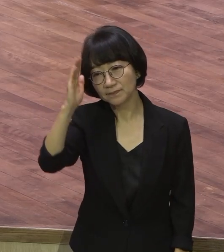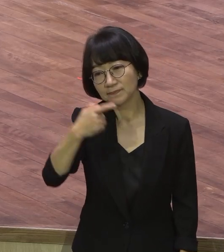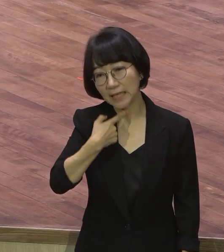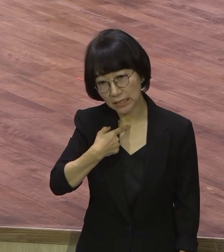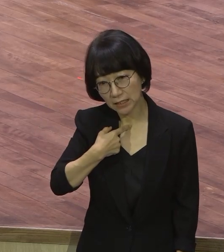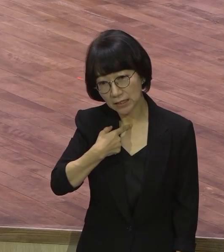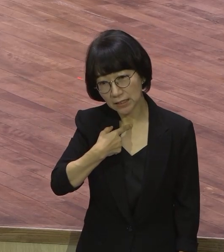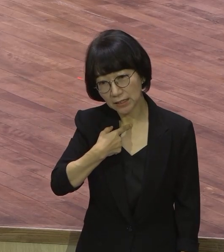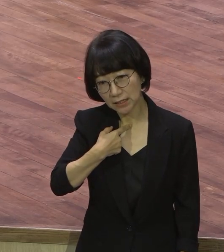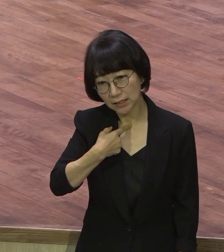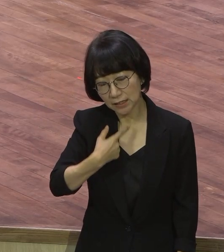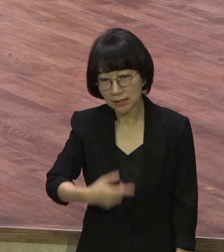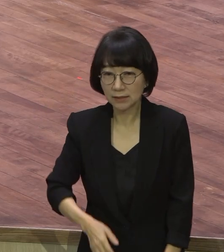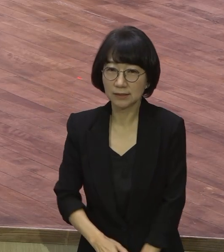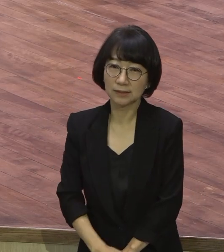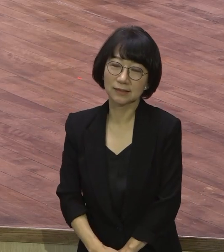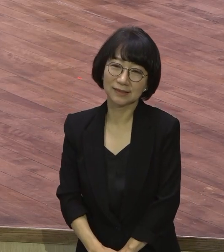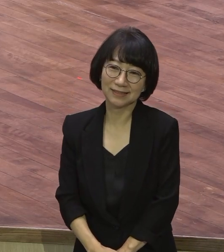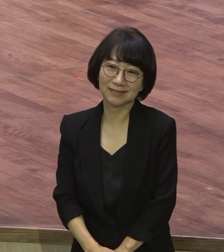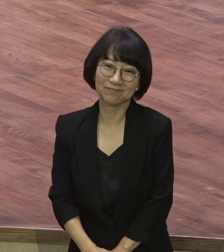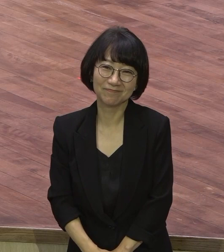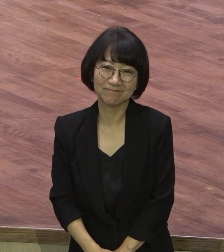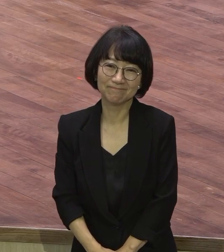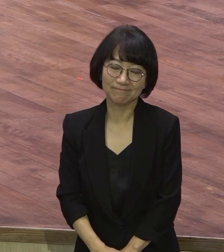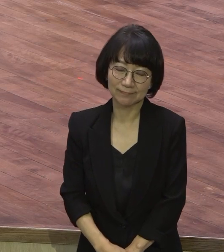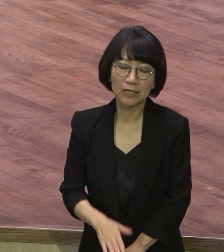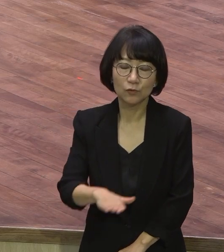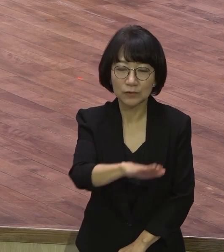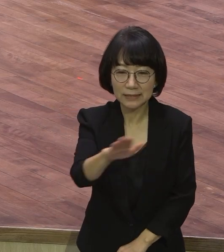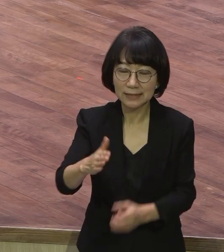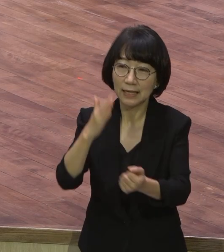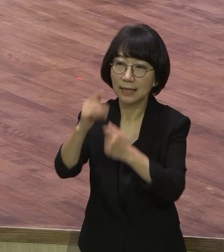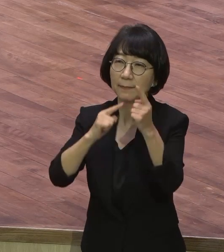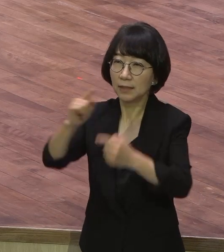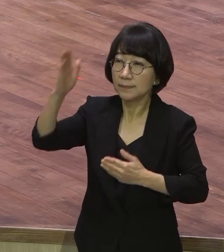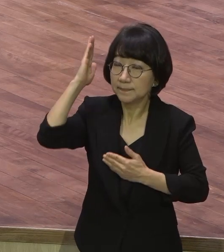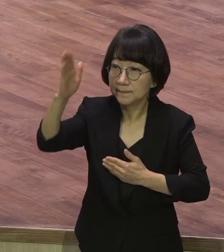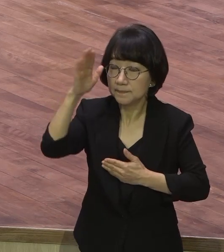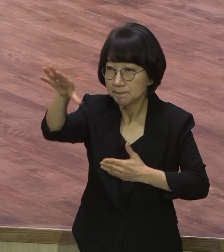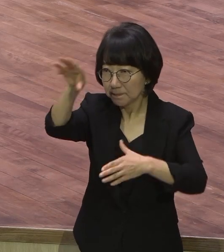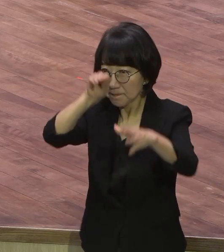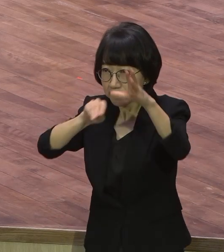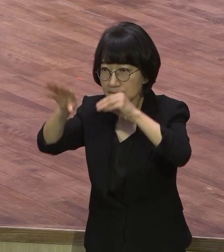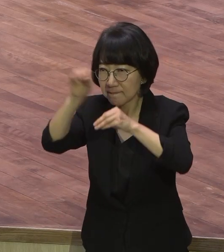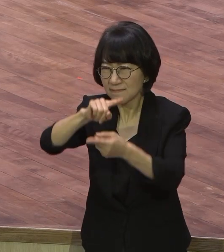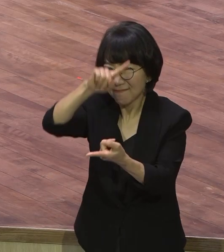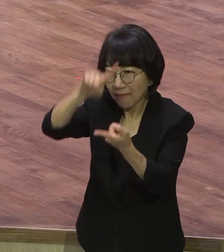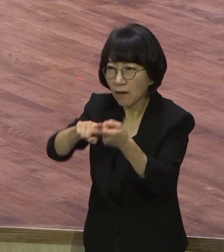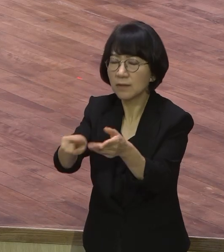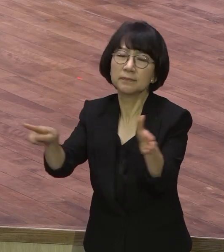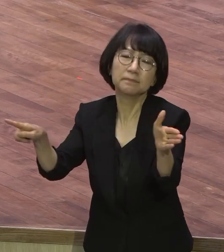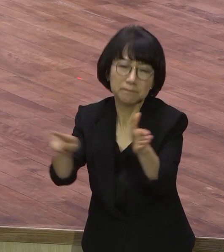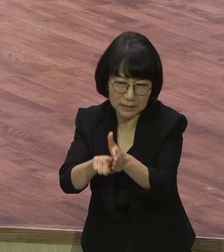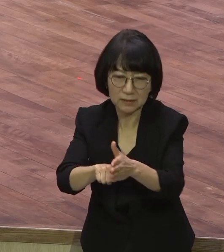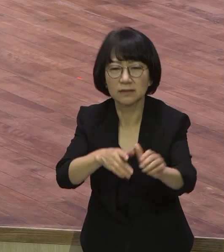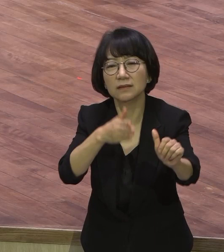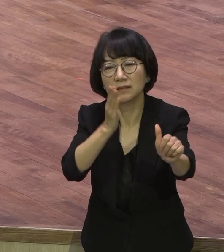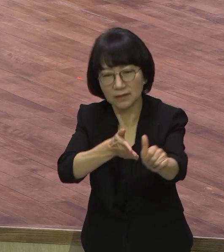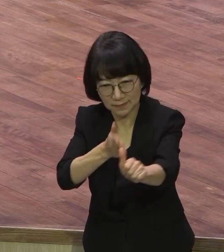믿으시 바랍니다. 말씀이 떨어지면 그대로 말씀 그대로 더하지도 빼지도 말고 그냥